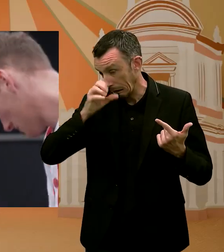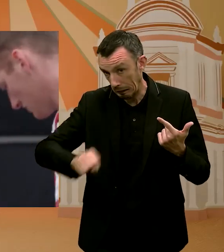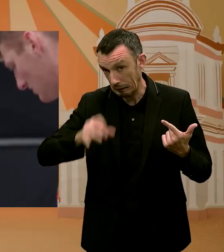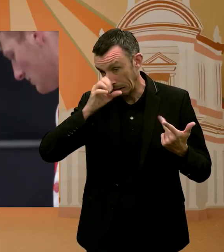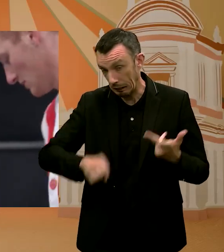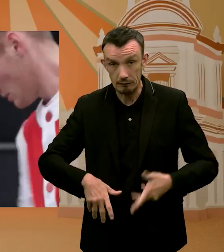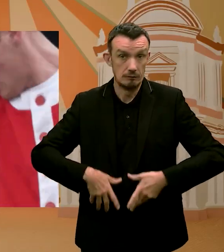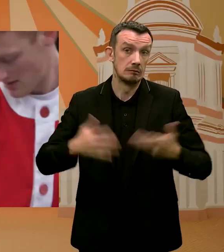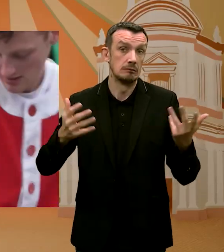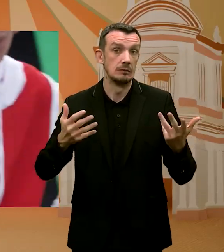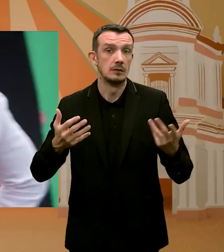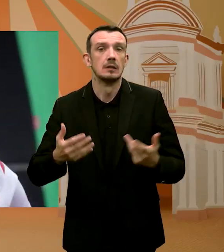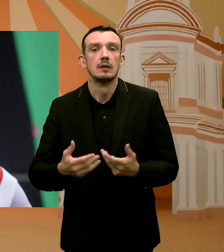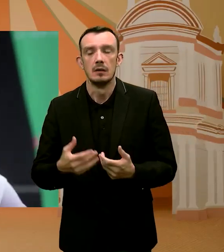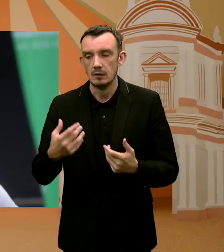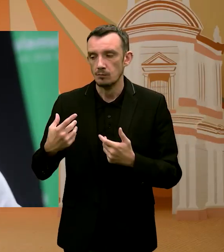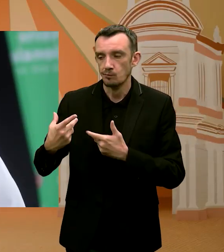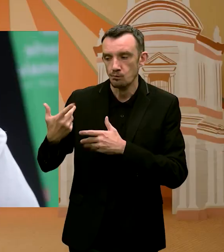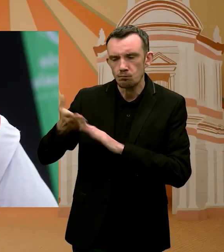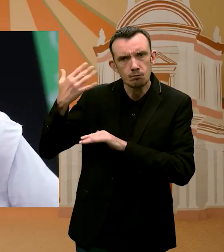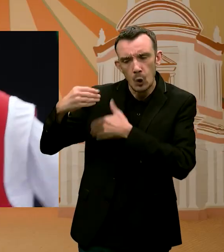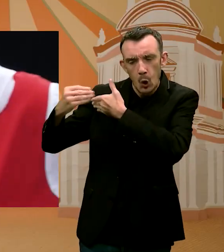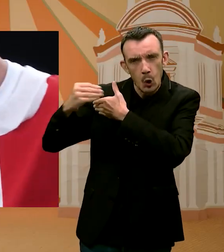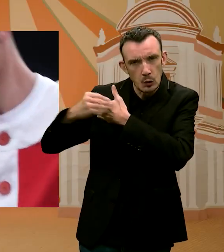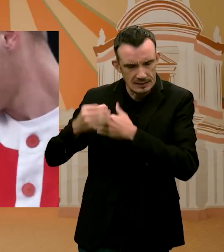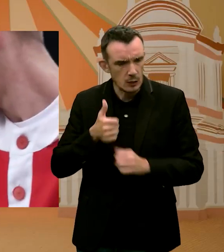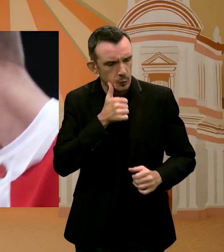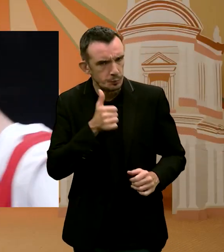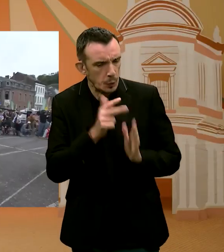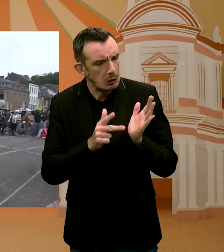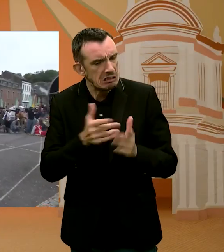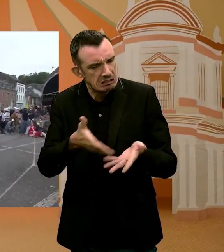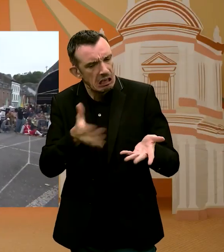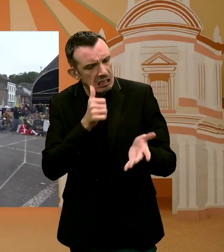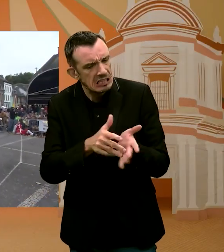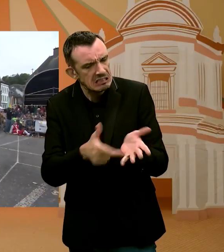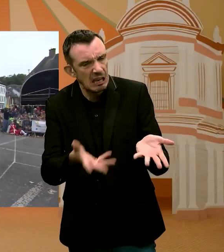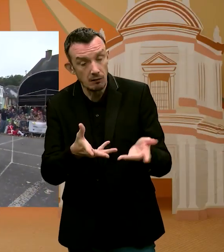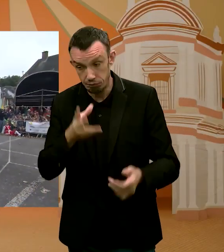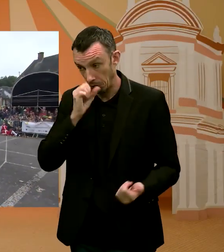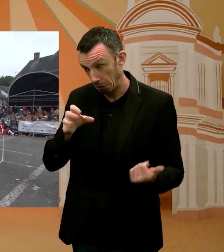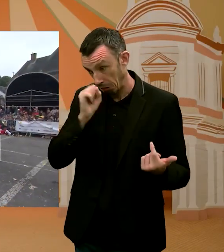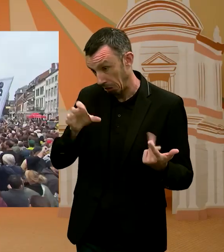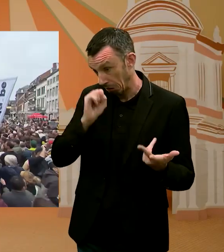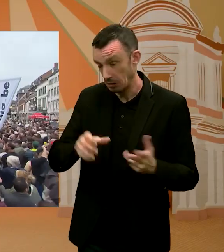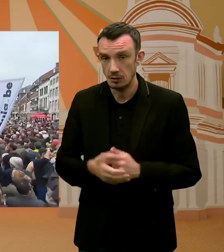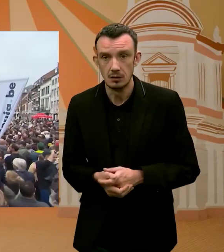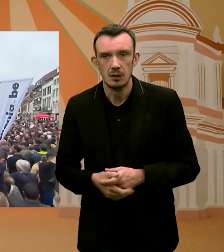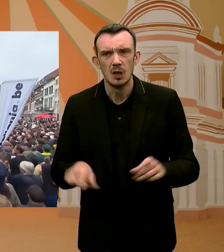fois, tu l'auras par surprise. Voilà, ça n'a pas marché. Non, il n'y en a pas vu la fameuse technique du baiser de la fraise, on n'a pas vu non plus, qui est